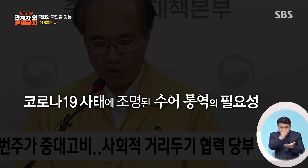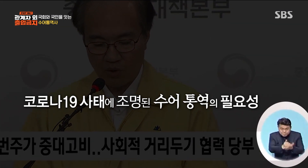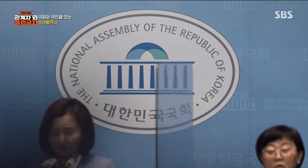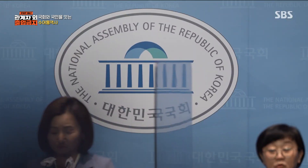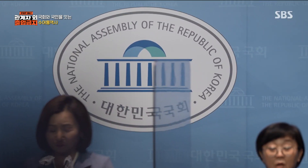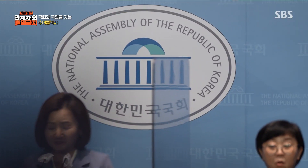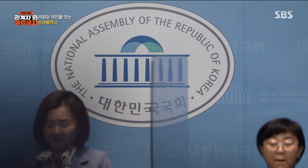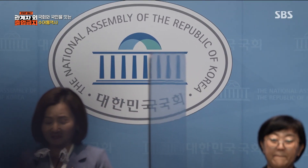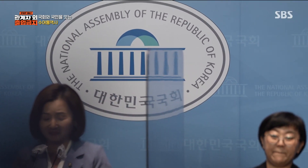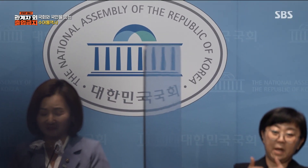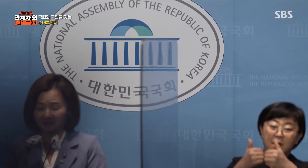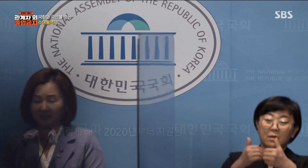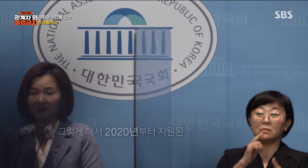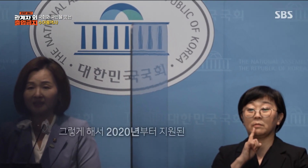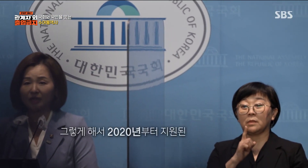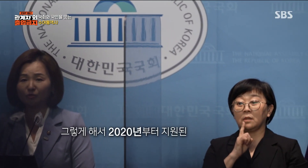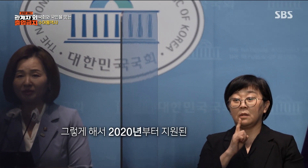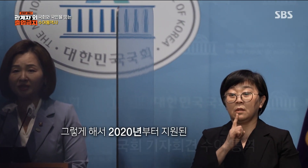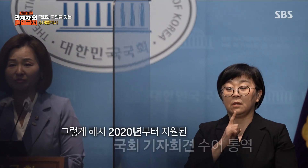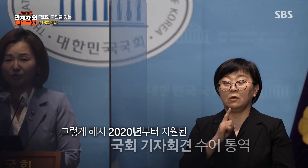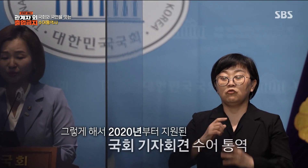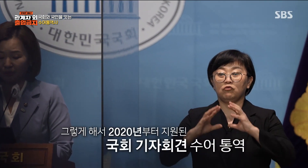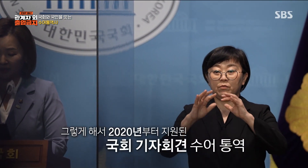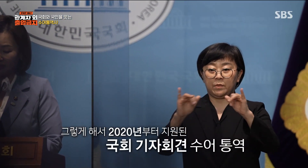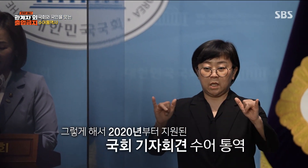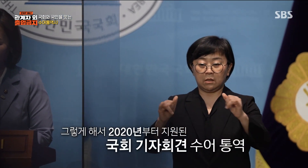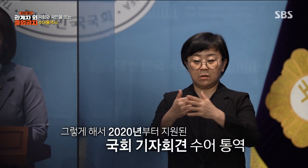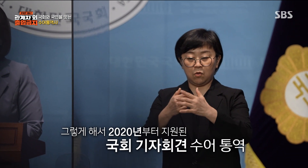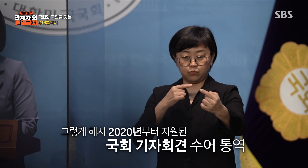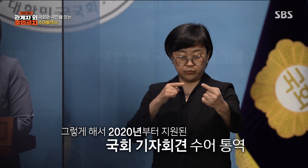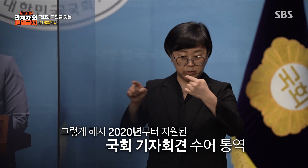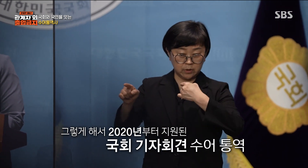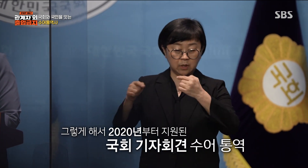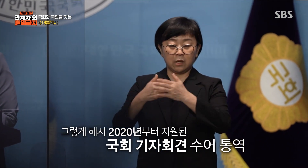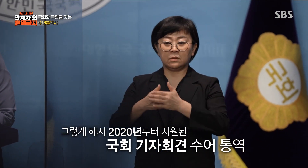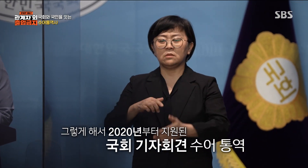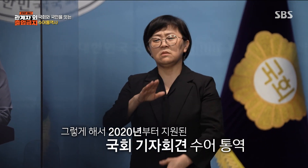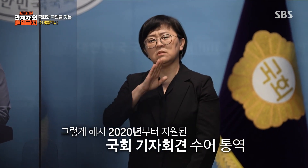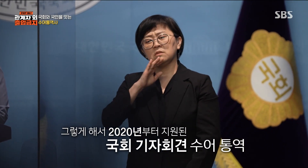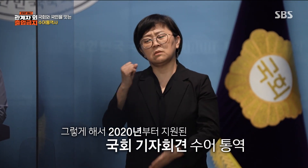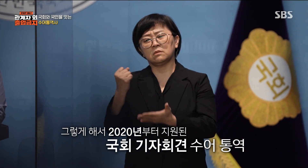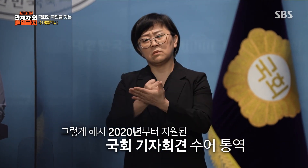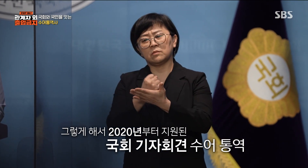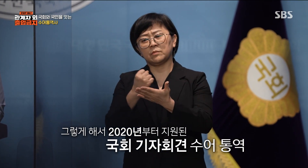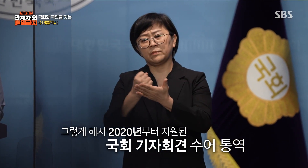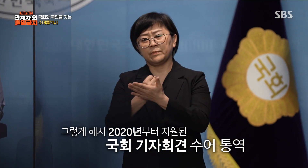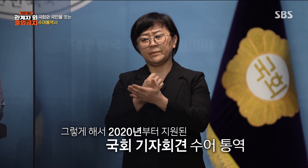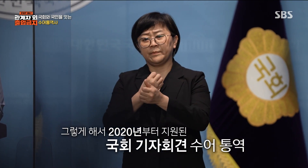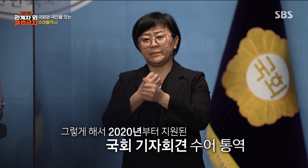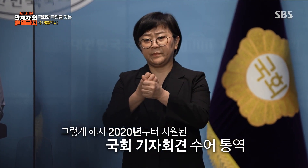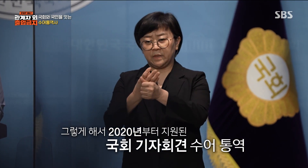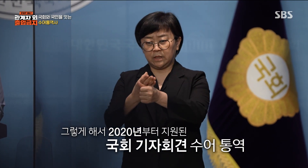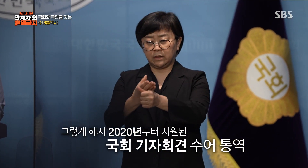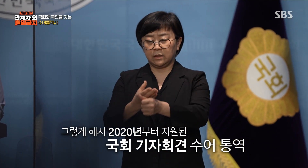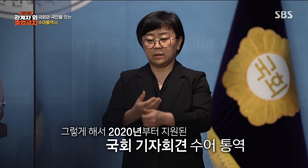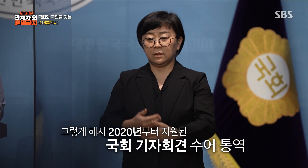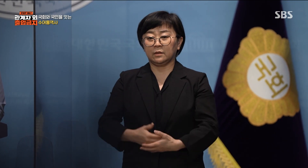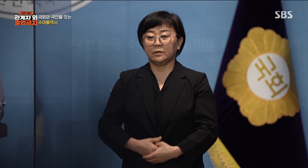헌정사상 처음으로 국회 기자회견에 공식 수어 통역이 제공됩니다